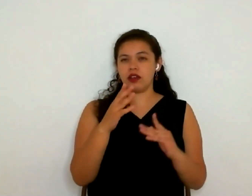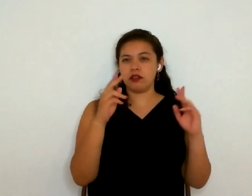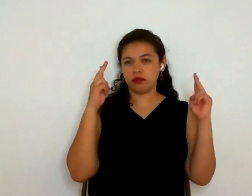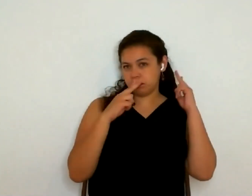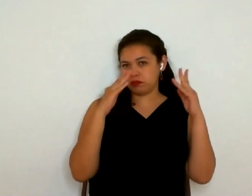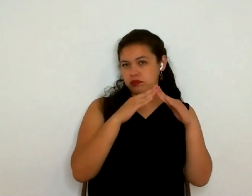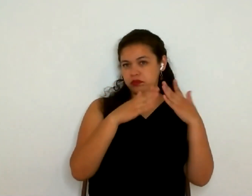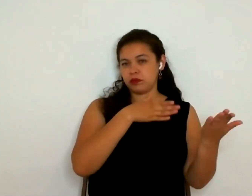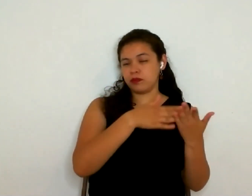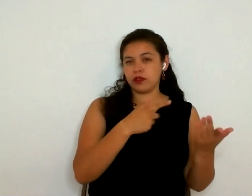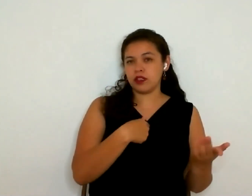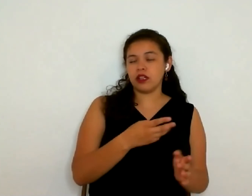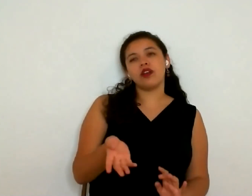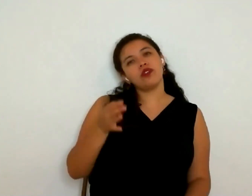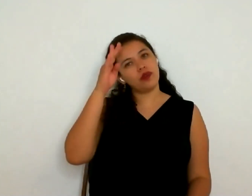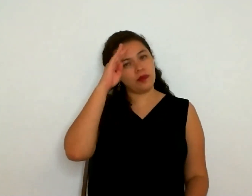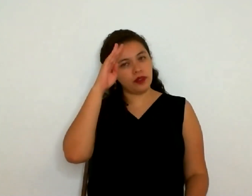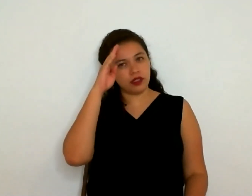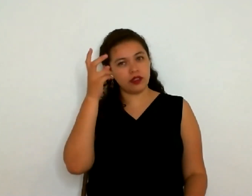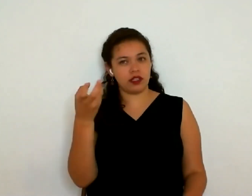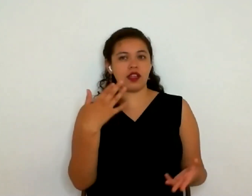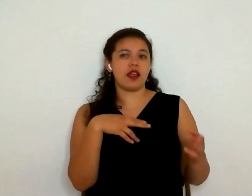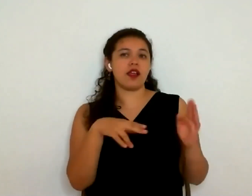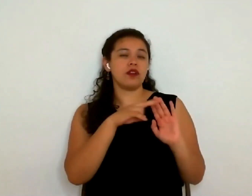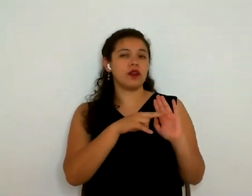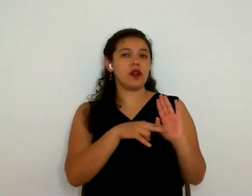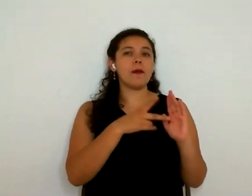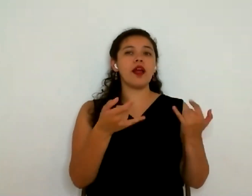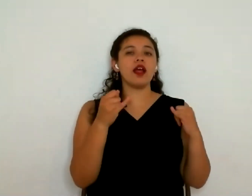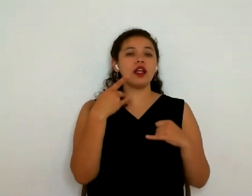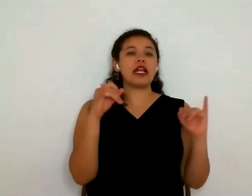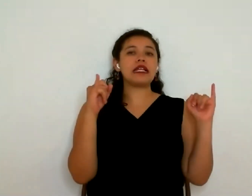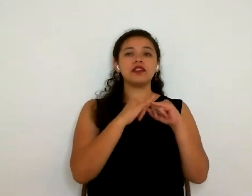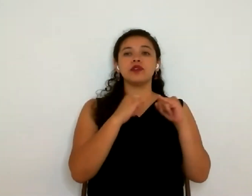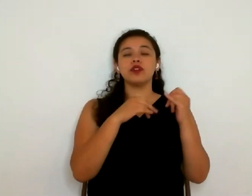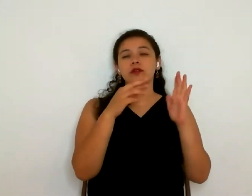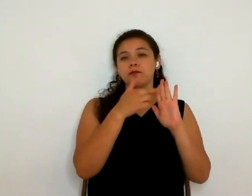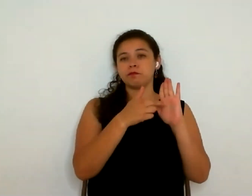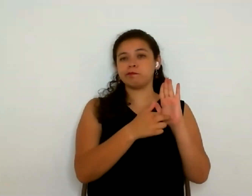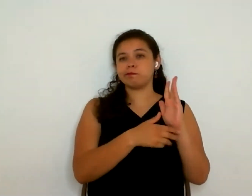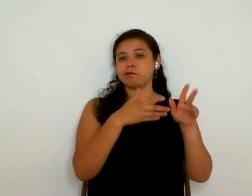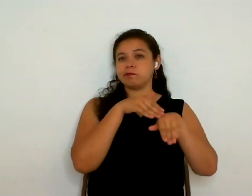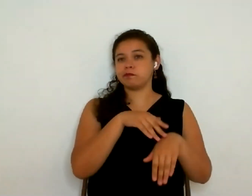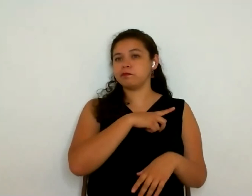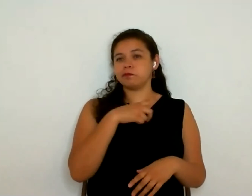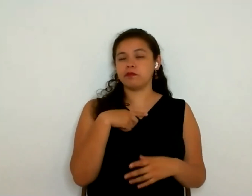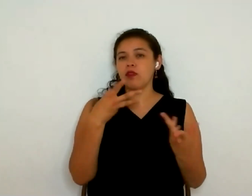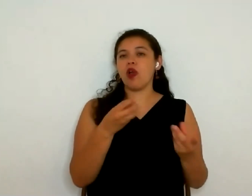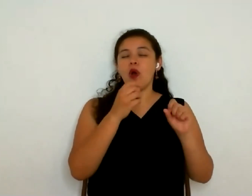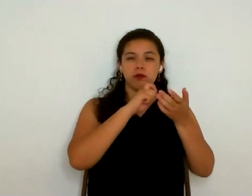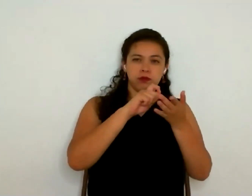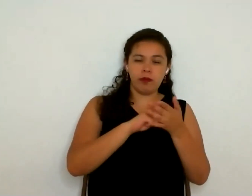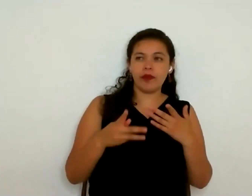pues bueno yo pienso que esto es parte de las formas que tiene que establecer la institución y vas a obtener una beca y bueno las